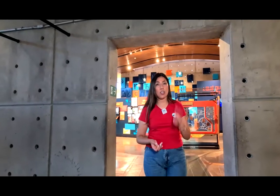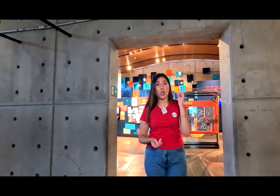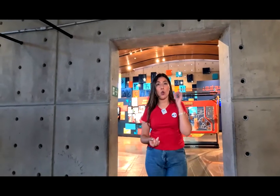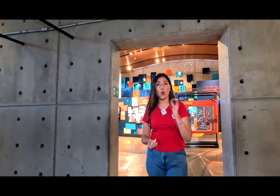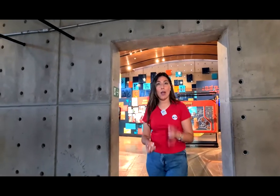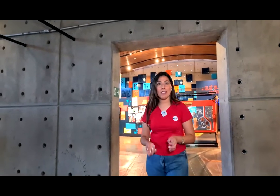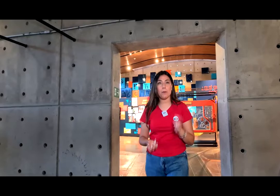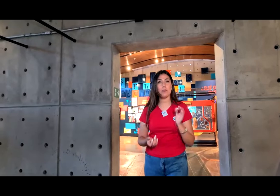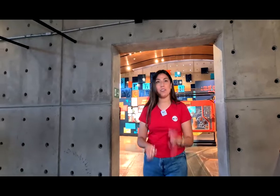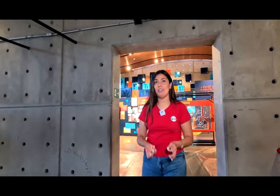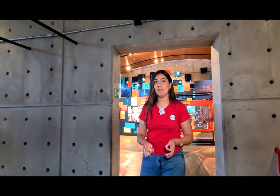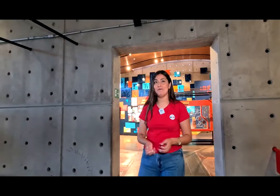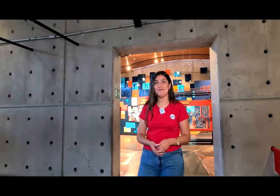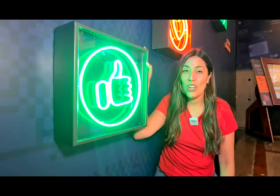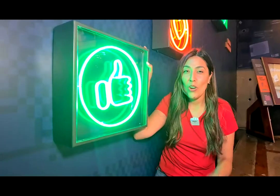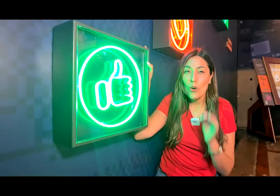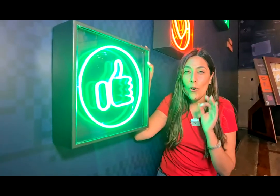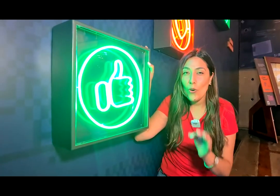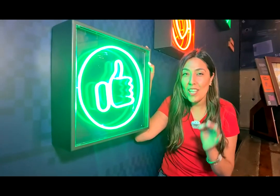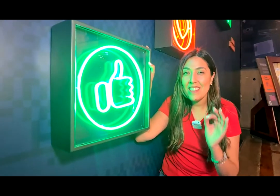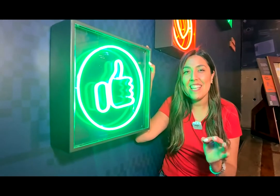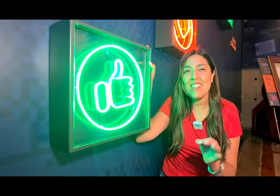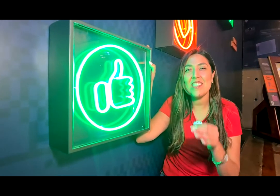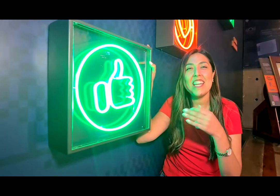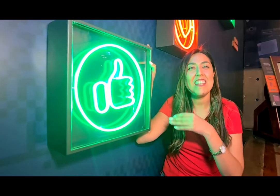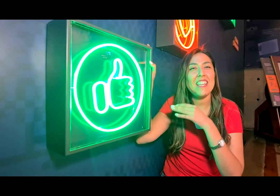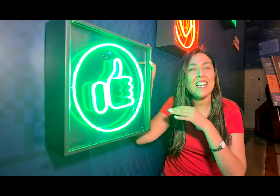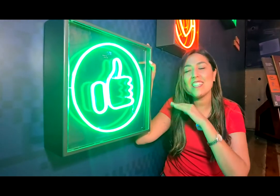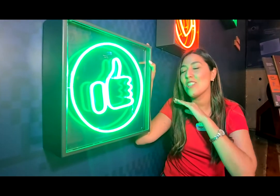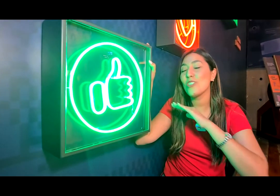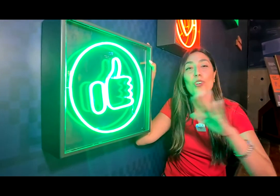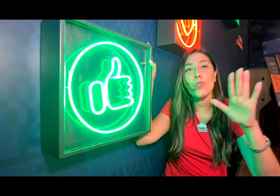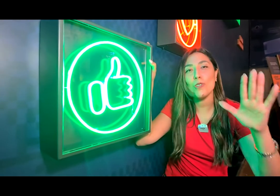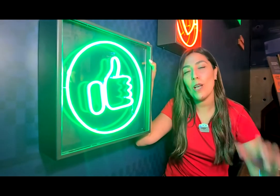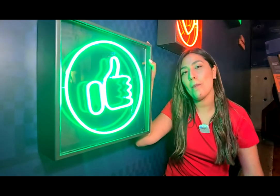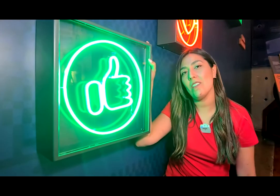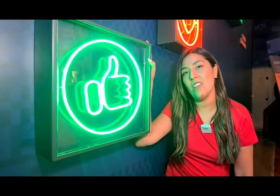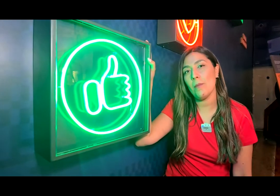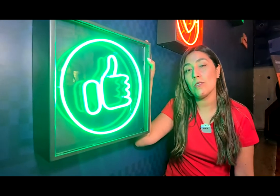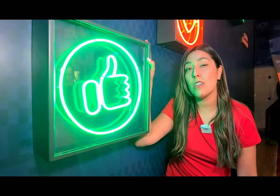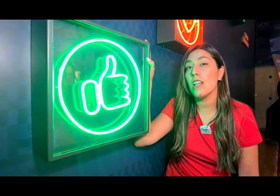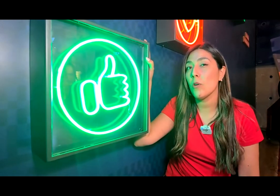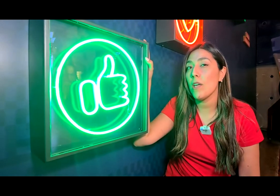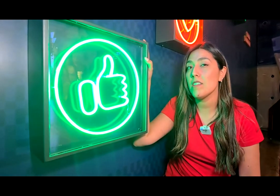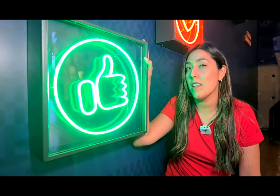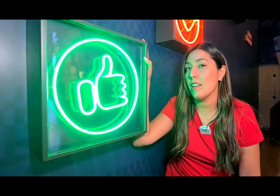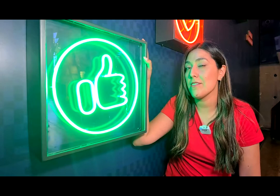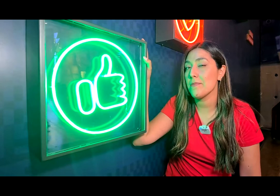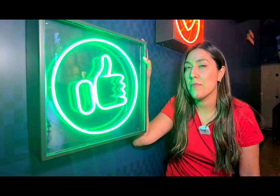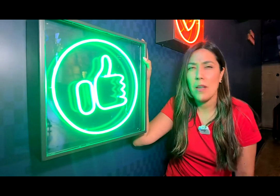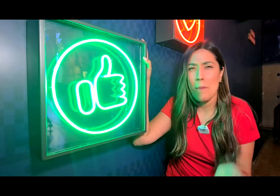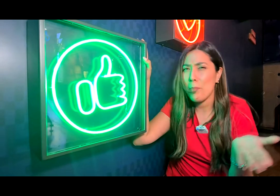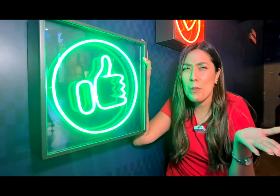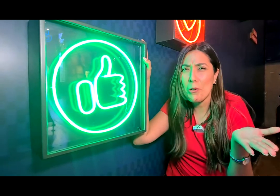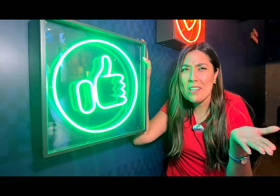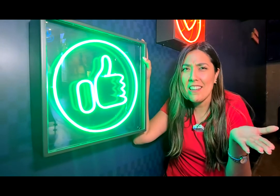lo antes posible. Hoy en día sería ideal que todos aprendiéramos lengua de señas. ¿Pero por qué?